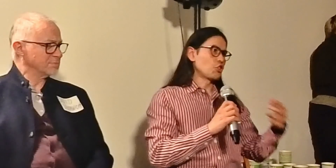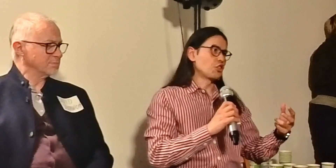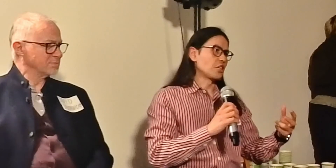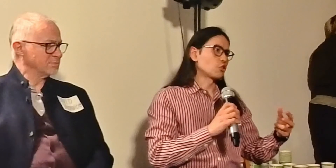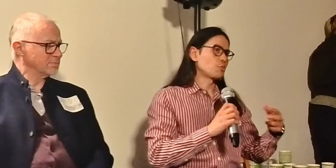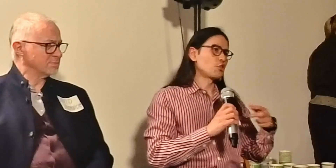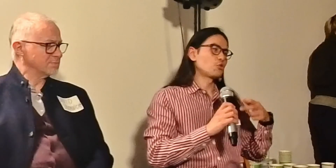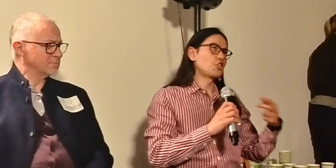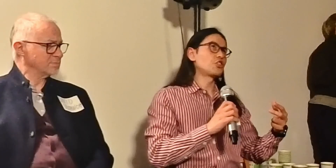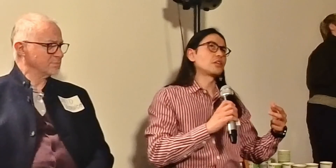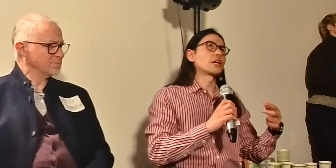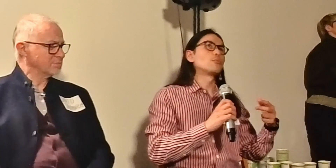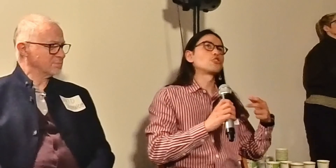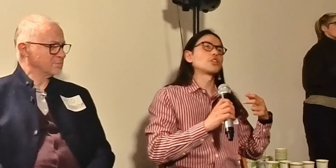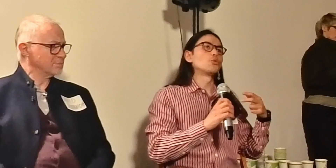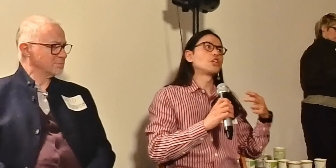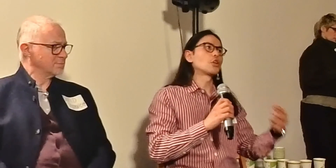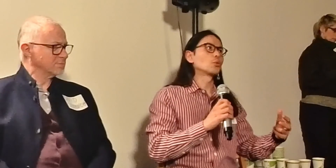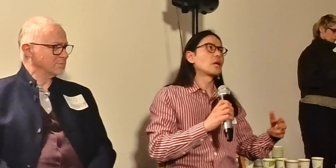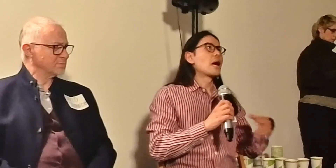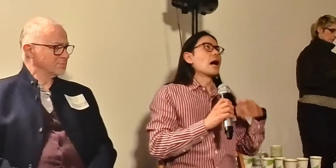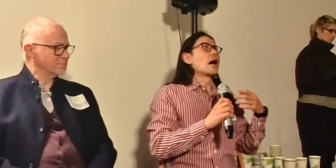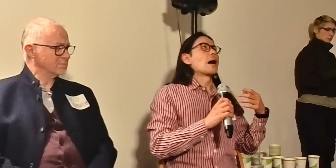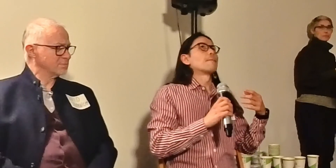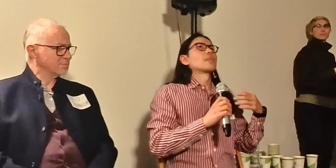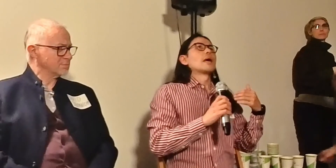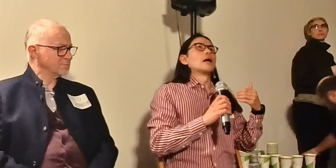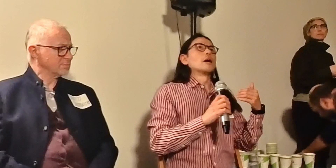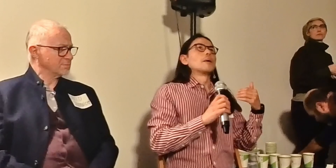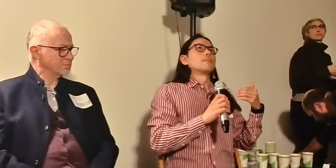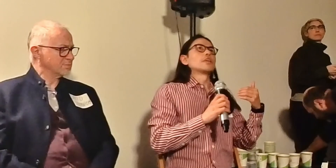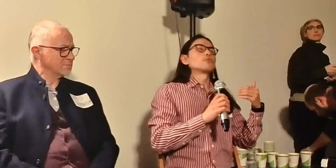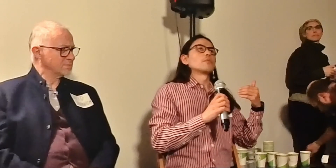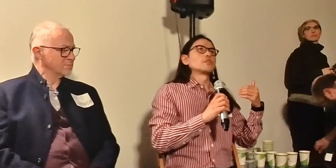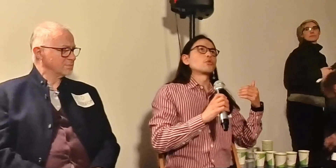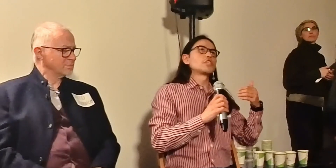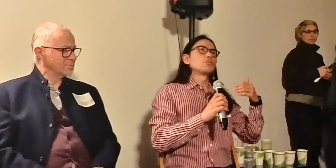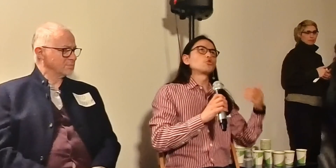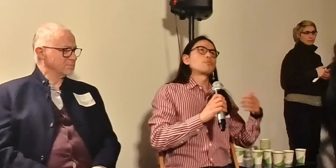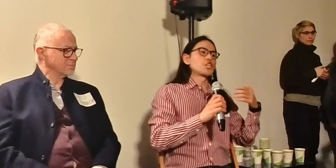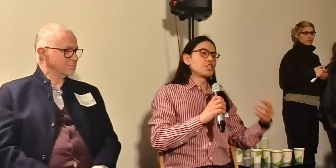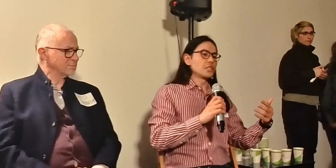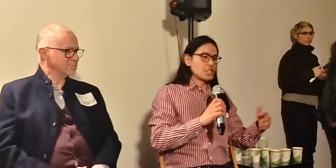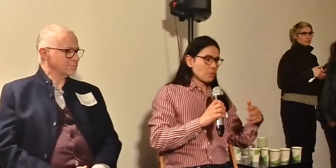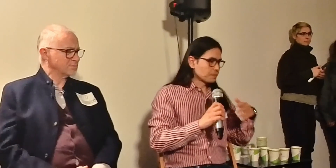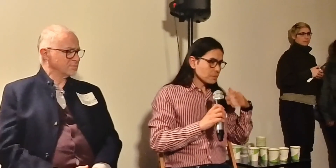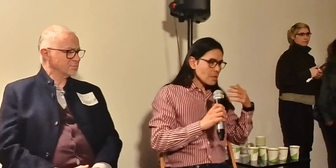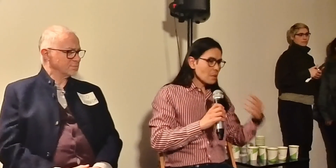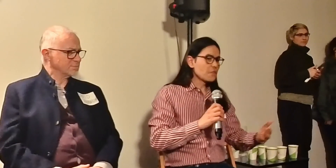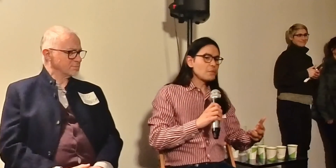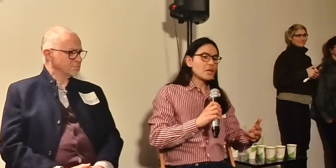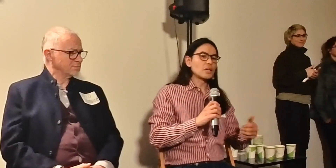spíš útočiště. Je to spíš útočiště, kam můžete uniknout, a je to takový způsob přežití.